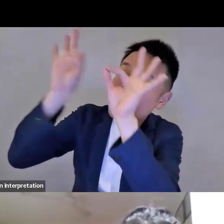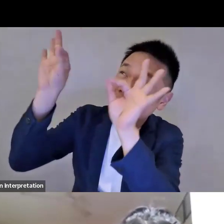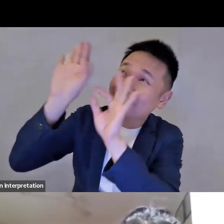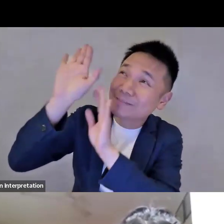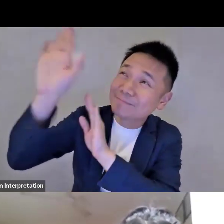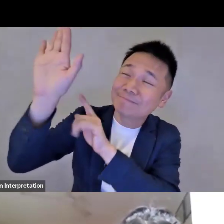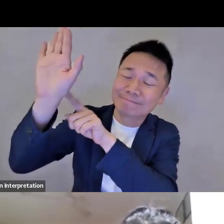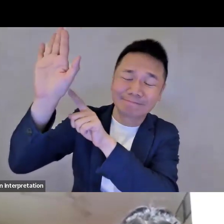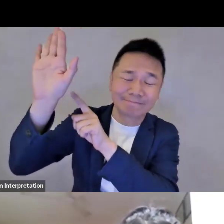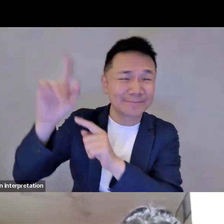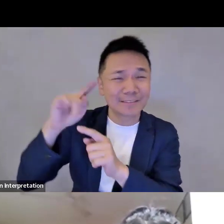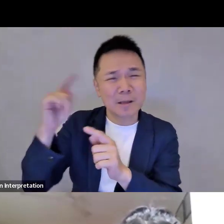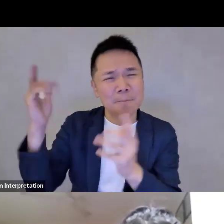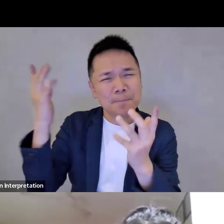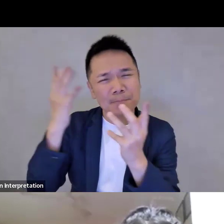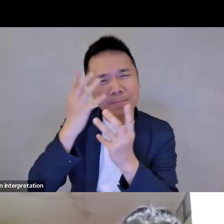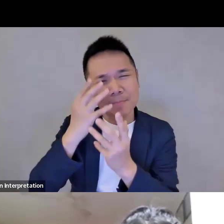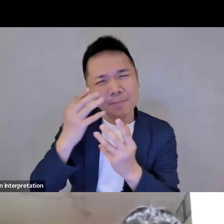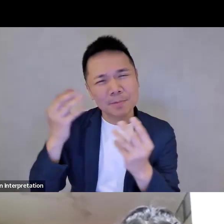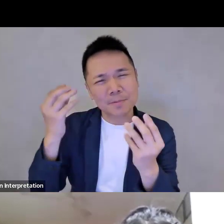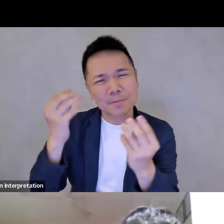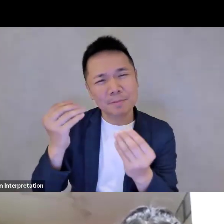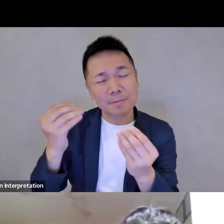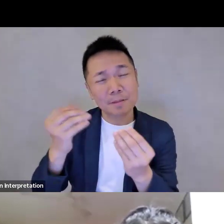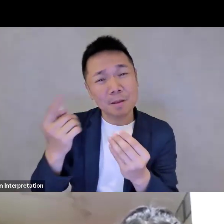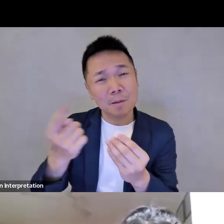我在我的厨房的墙上有一个书架，